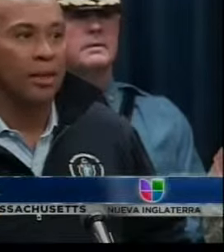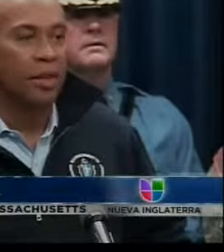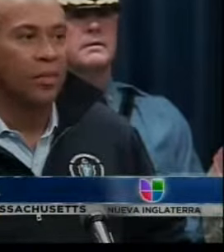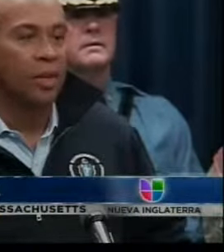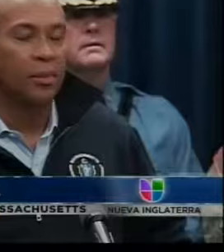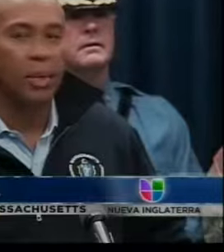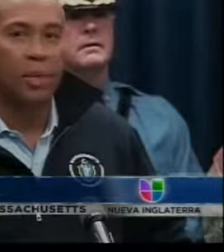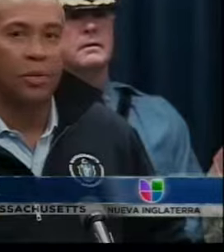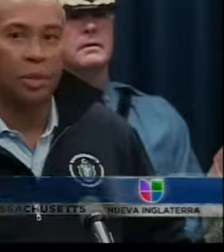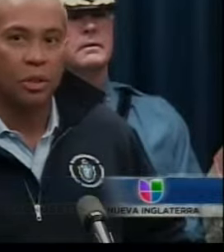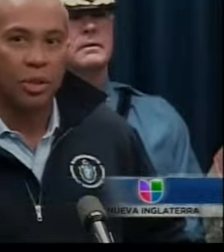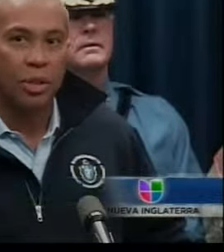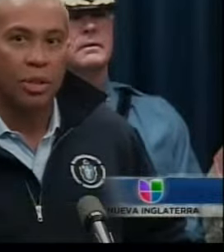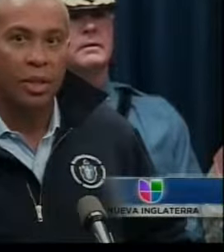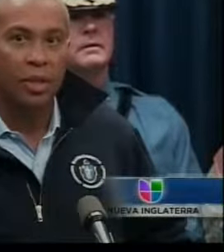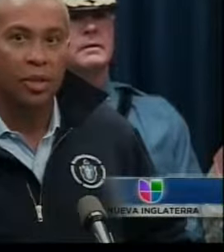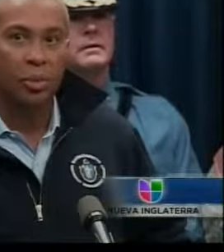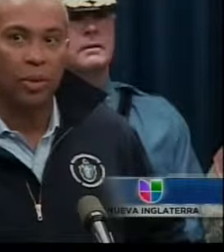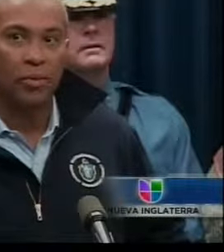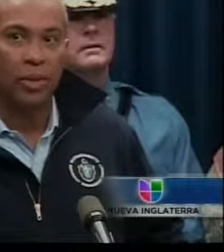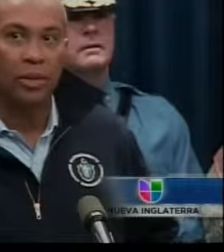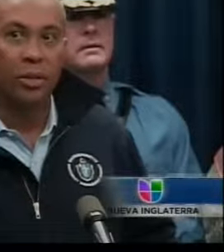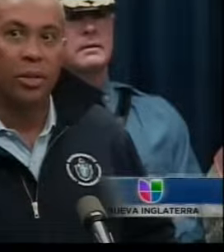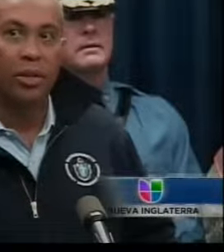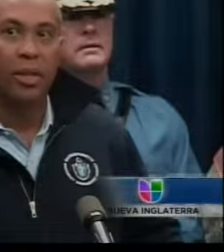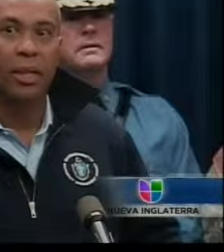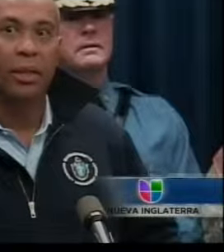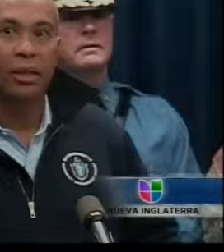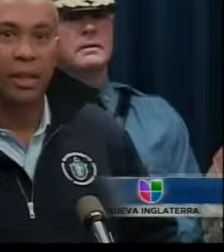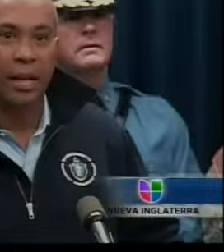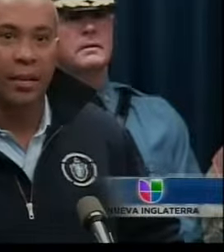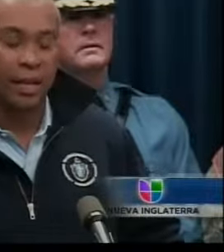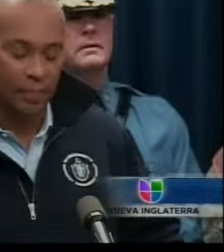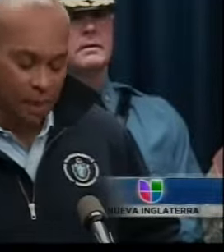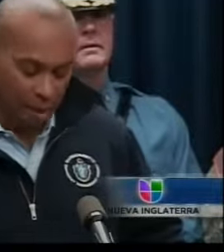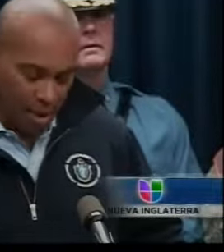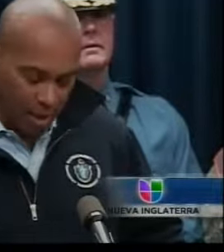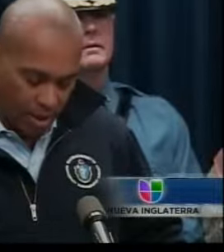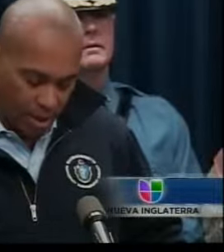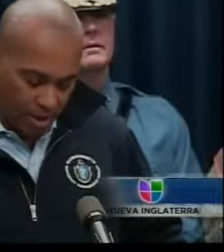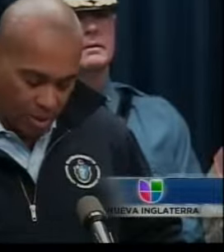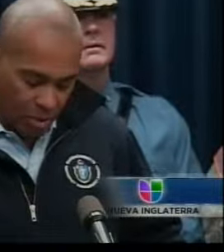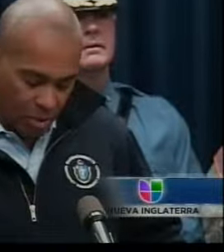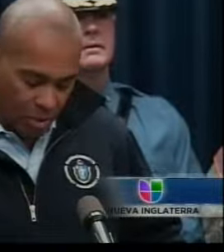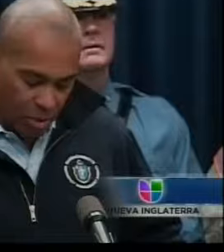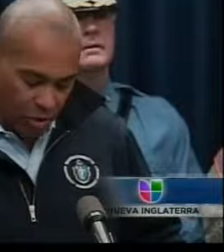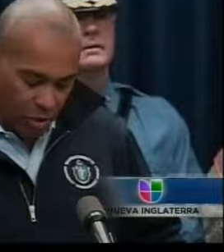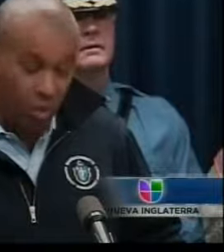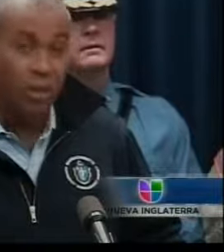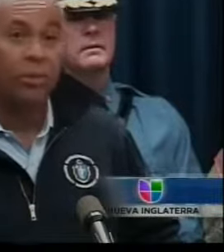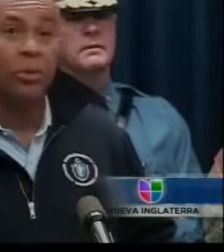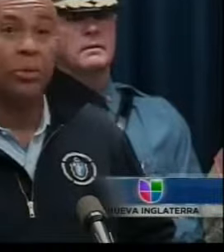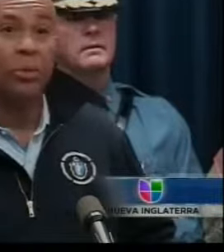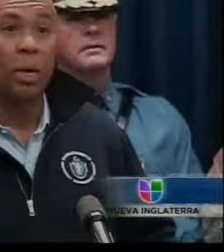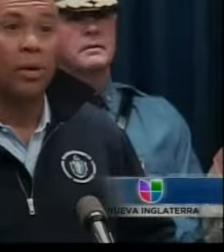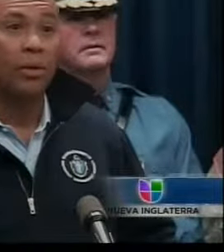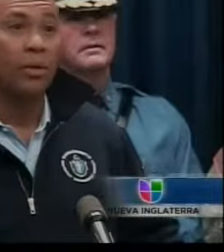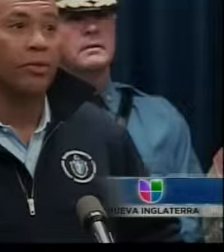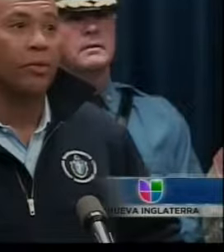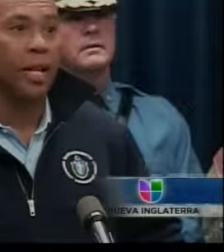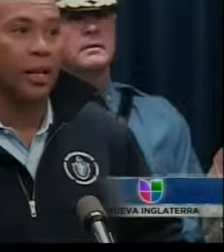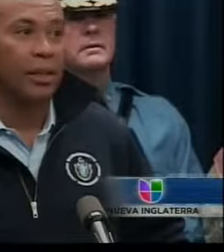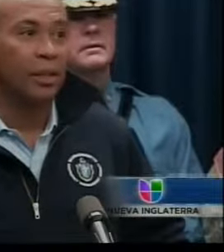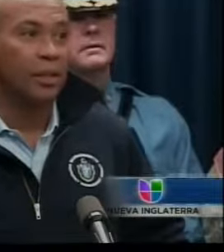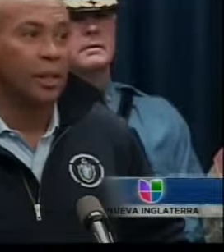1470 equipos de mantenimiento desplegados en todo el estado y esperamos ayuda adicional en las próximas 48 horas de Estados como